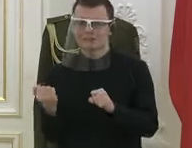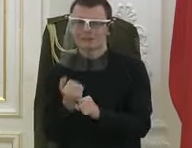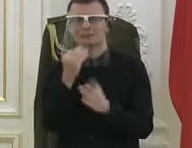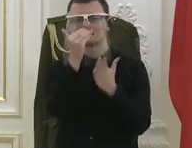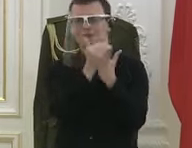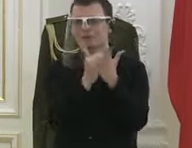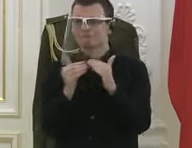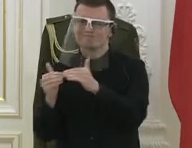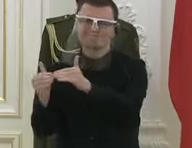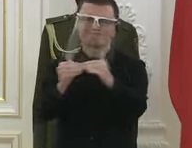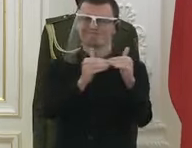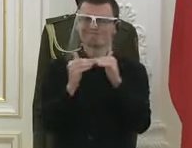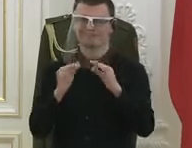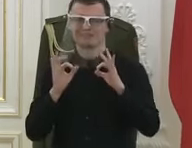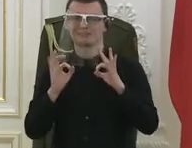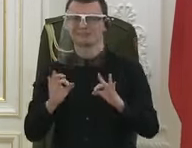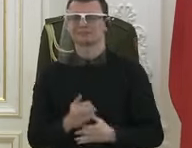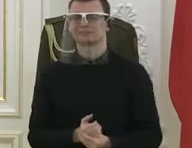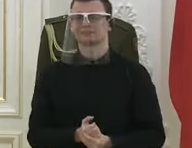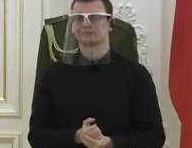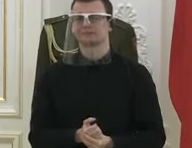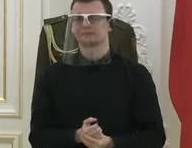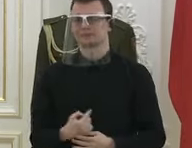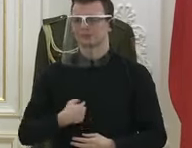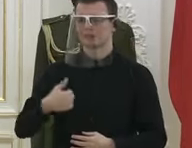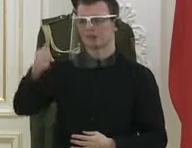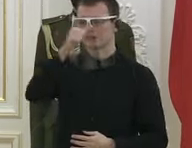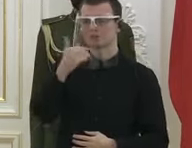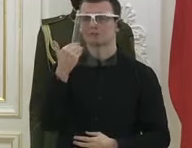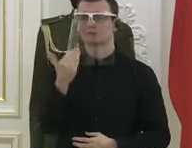ja osobiście nie mam żadnych wątpliwości